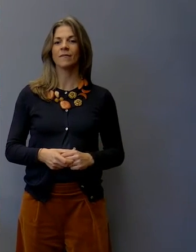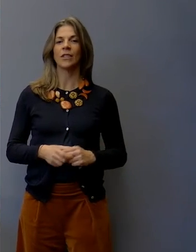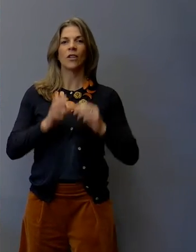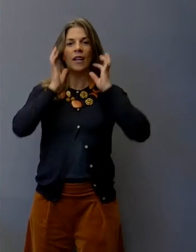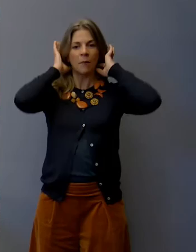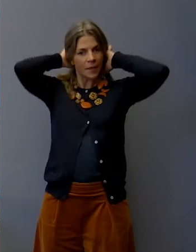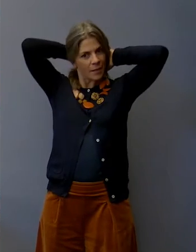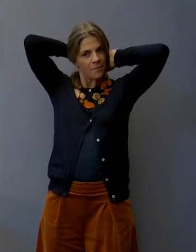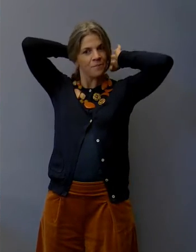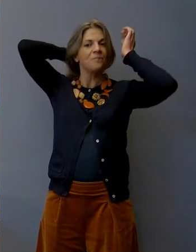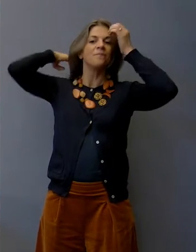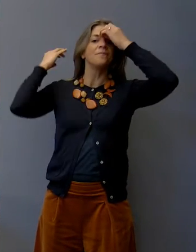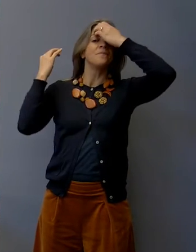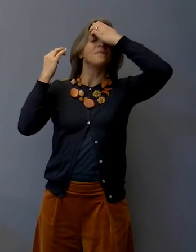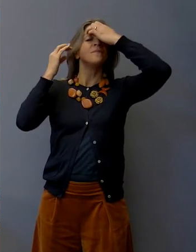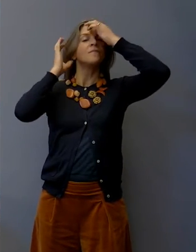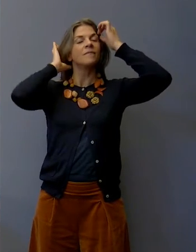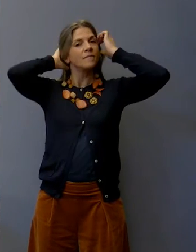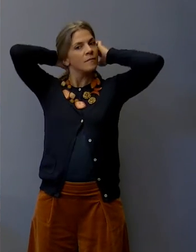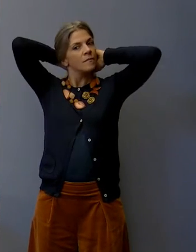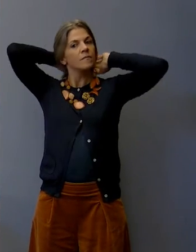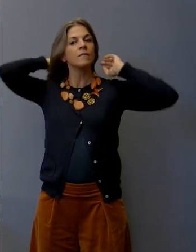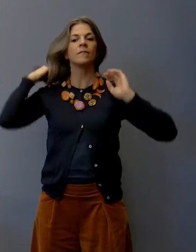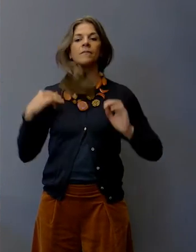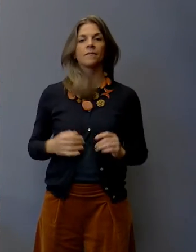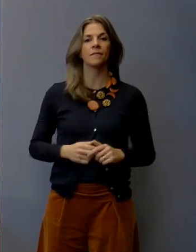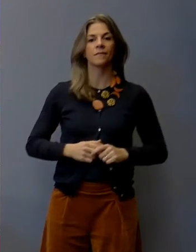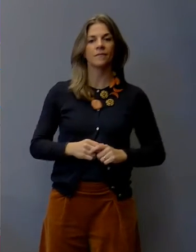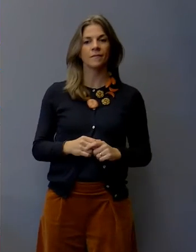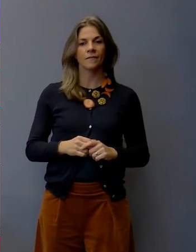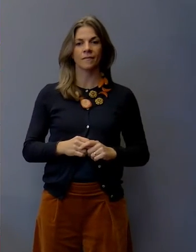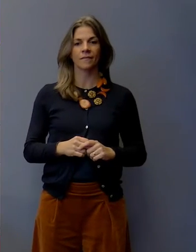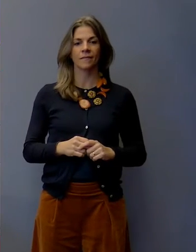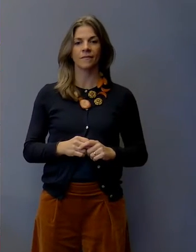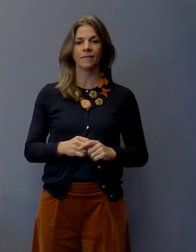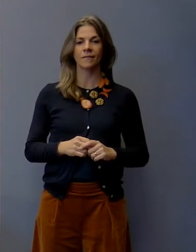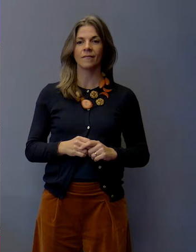14 voti favorevoli e 18 contrari in aula consigliere avvenente